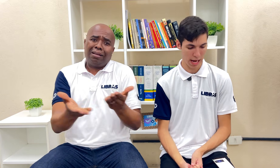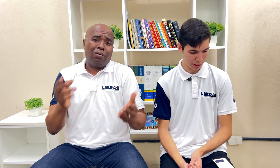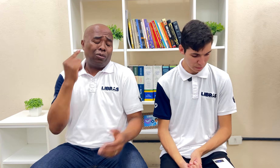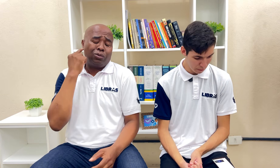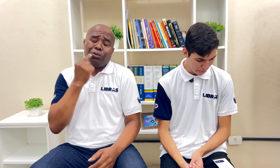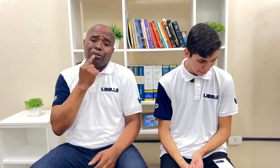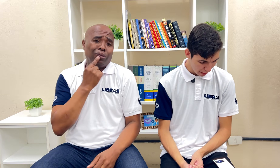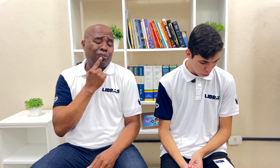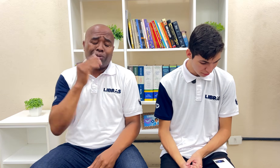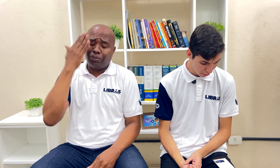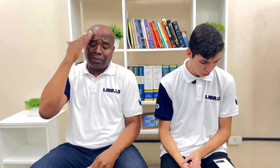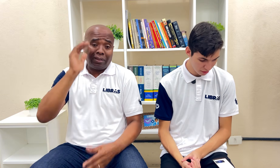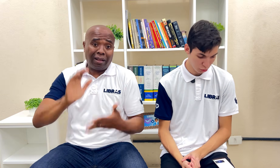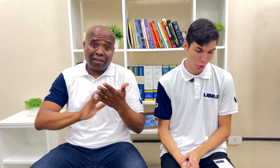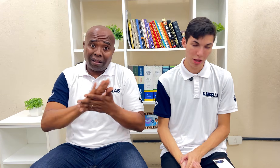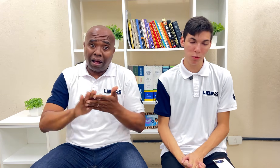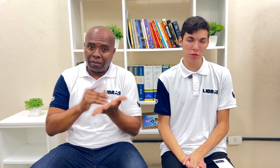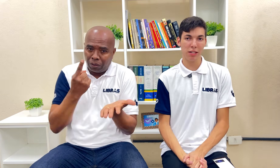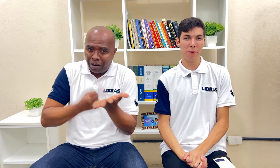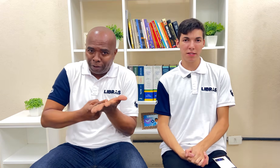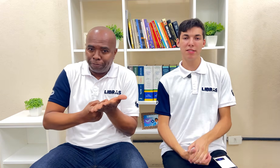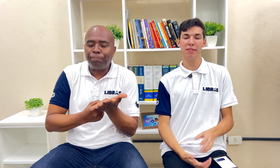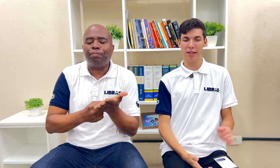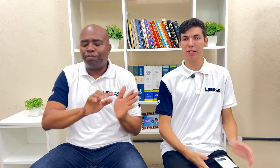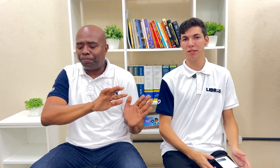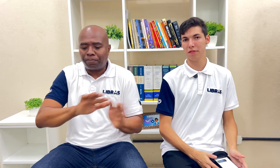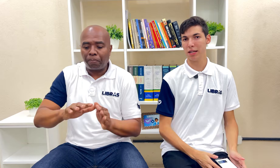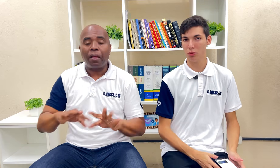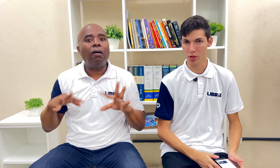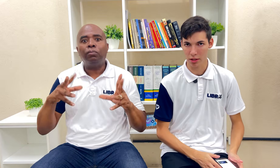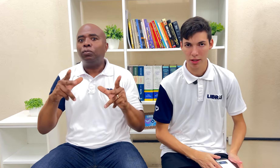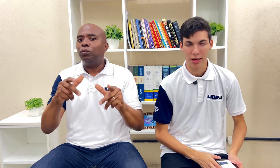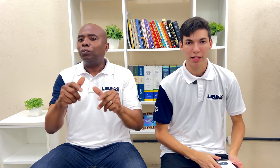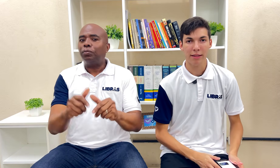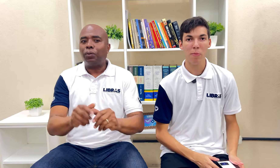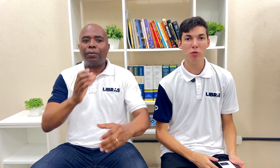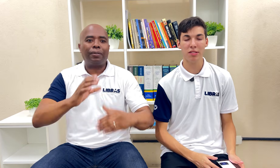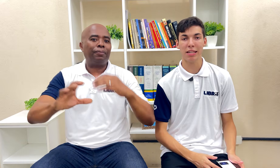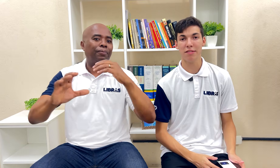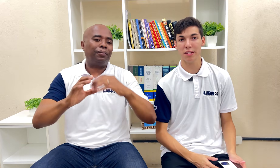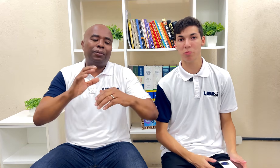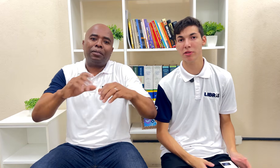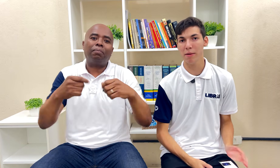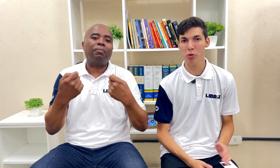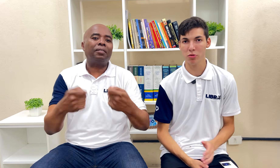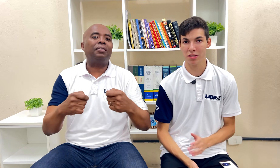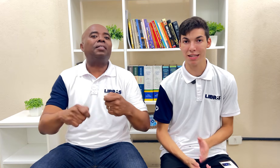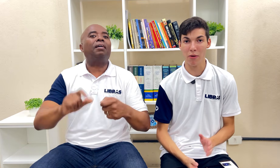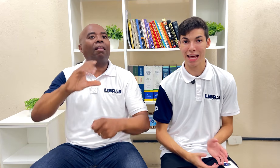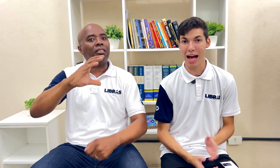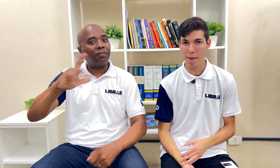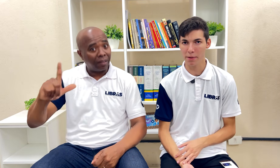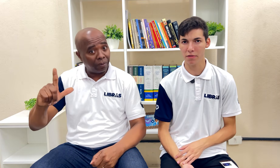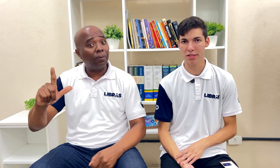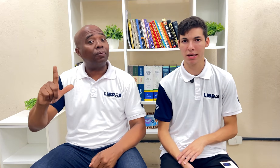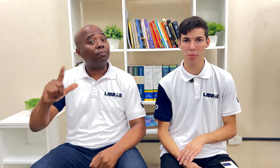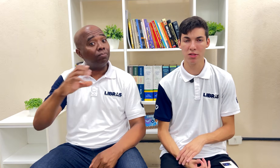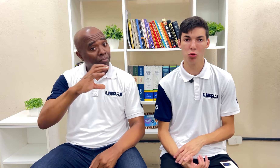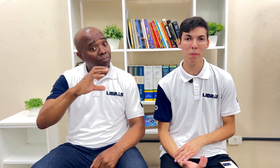combinado? Outra coisa, toda música precisa ter classificador. Tem música que às vezes por ter muito sinal, ela é rápida, você acaba usando